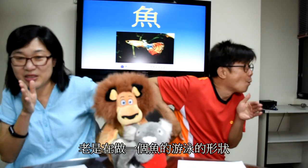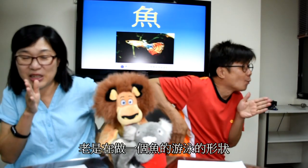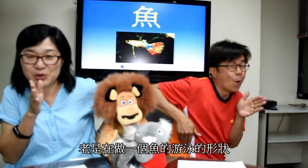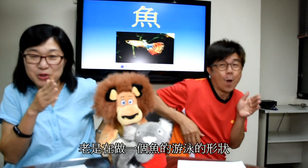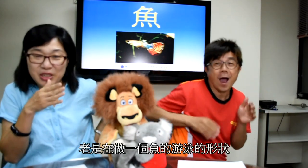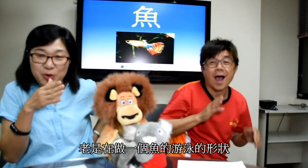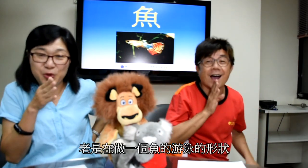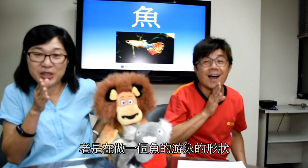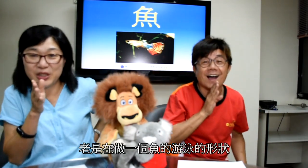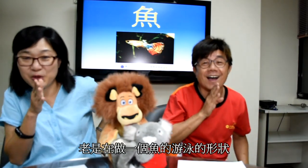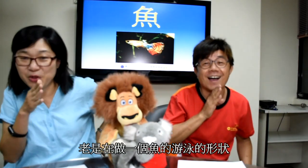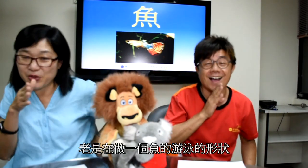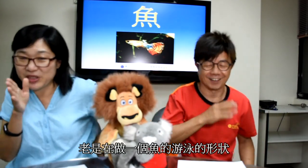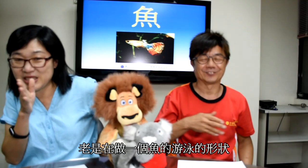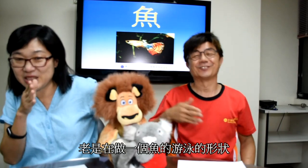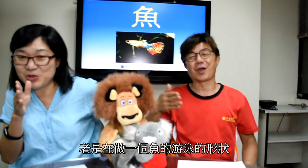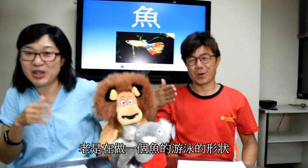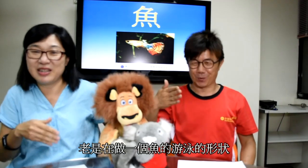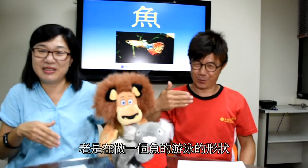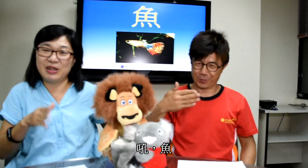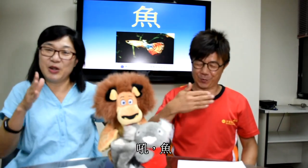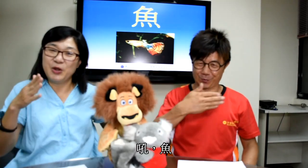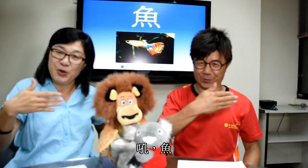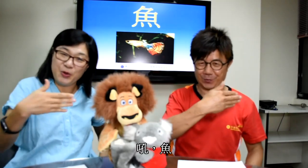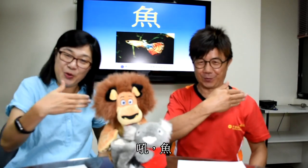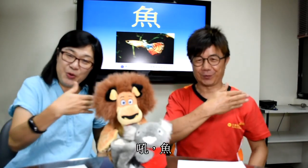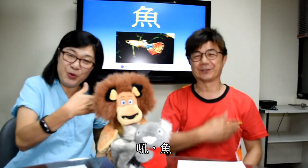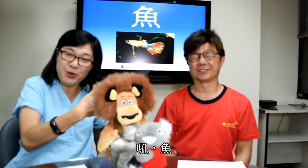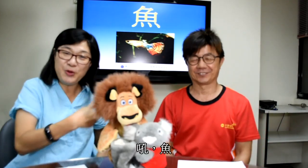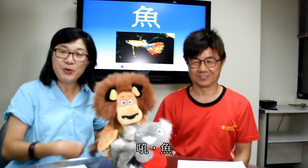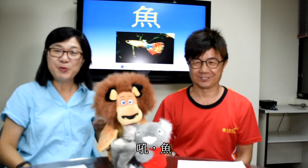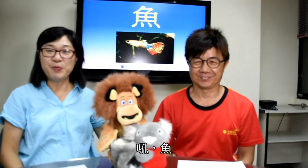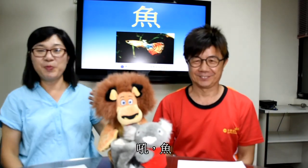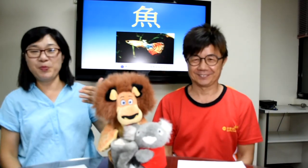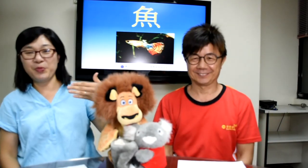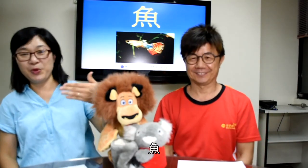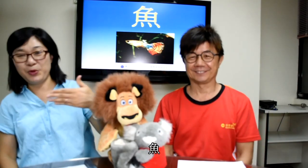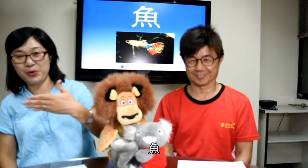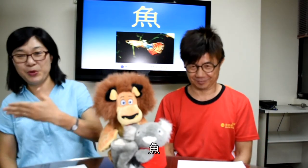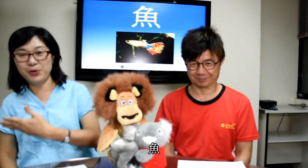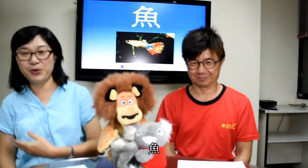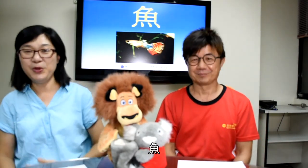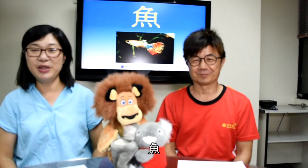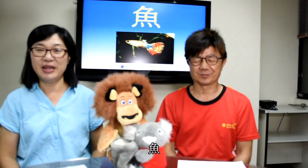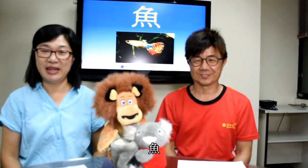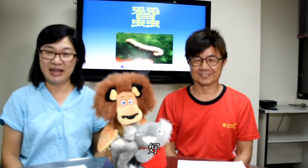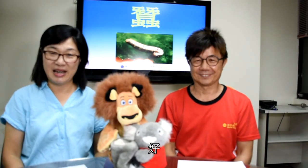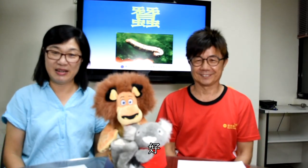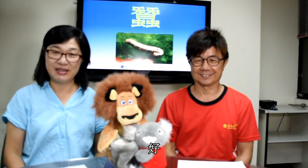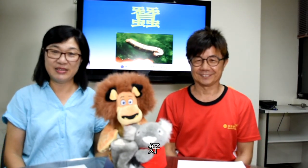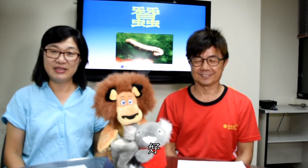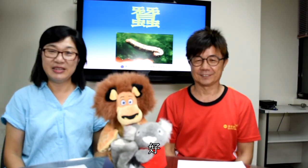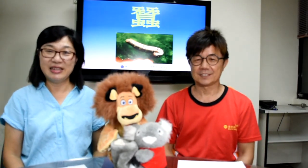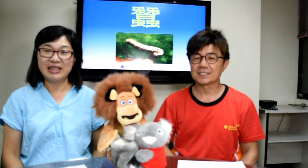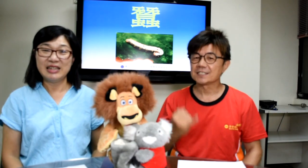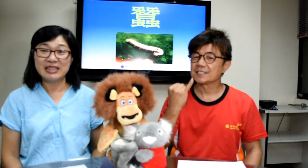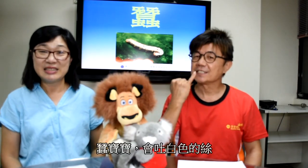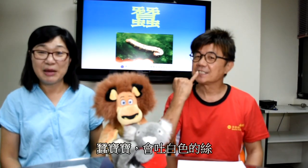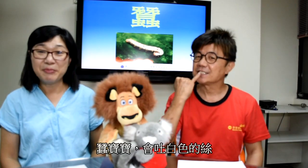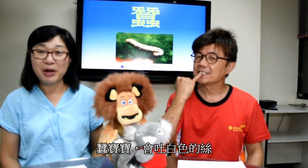在做一个鱼的游泳的形状。鱼，鱼，好，蚕宝